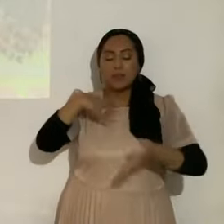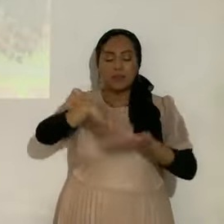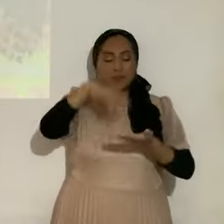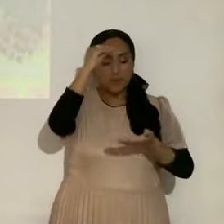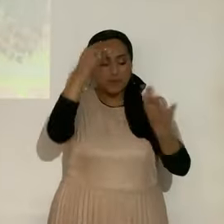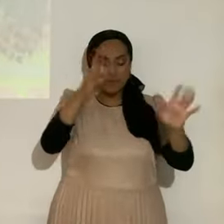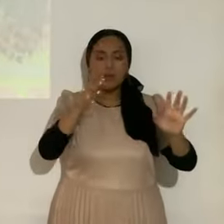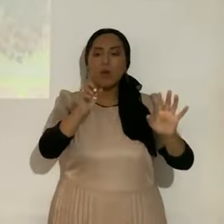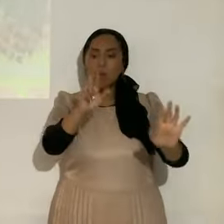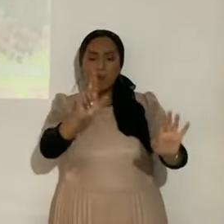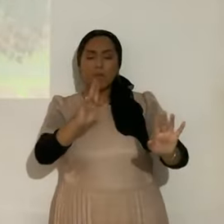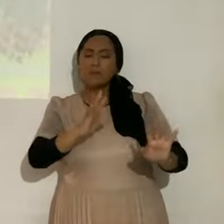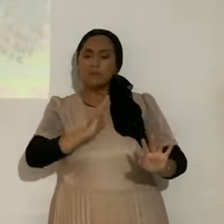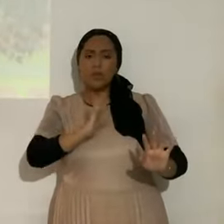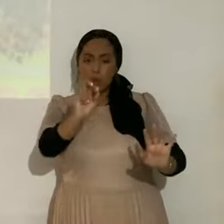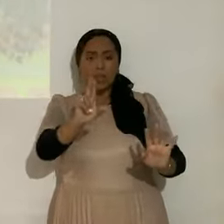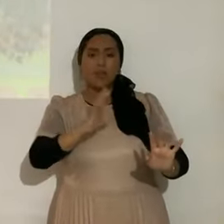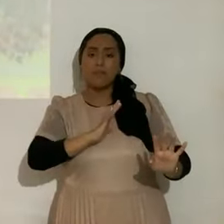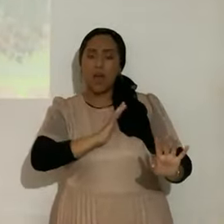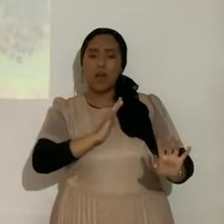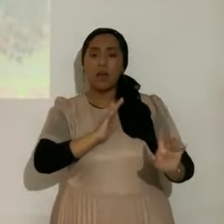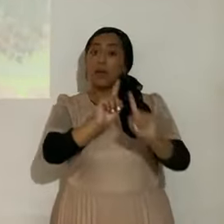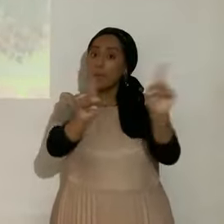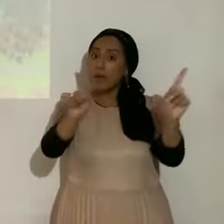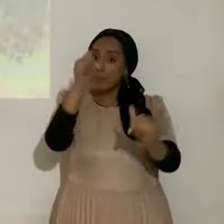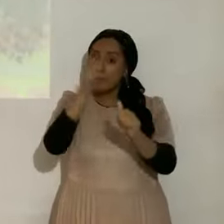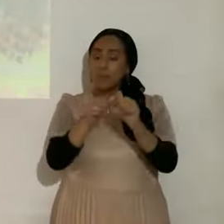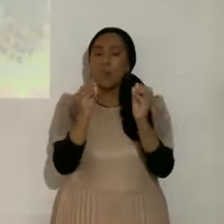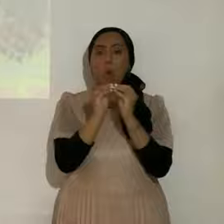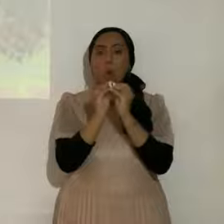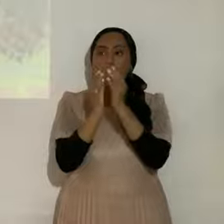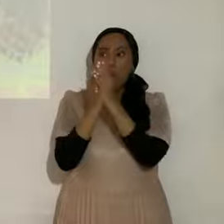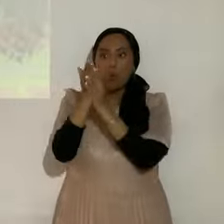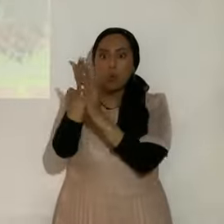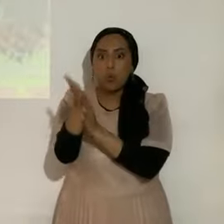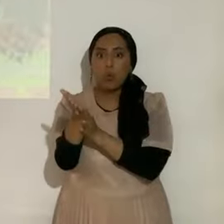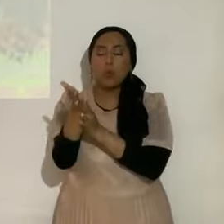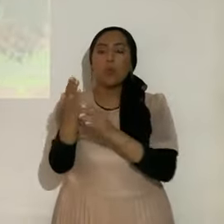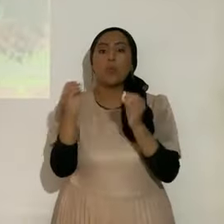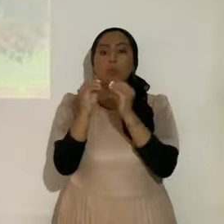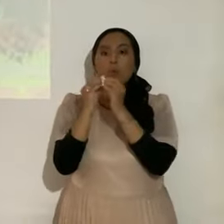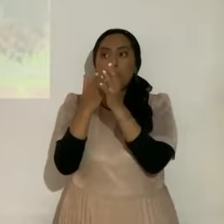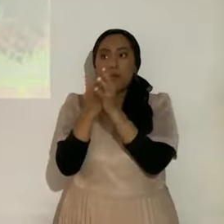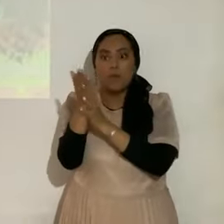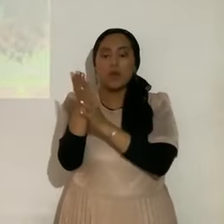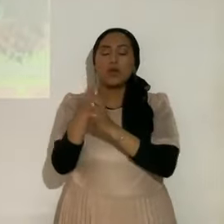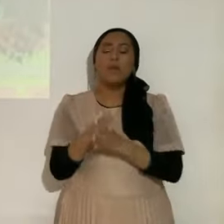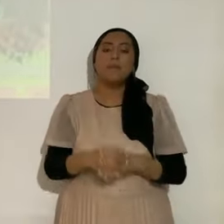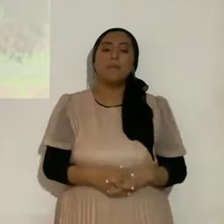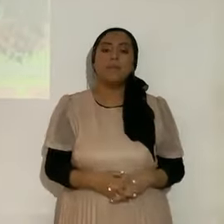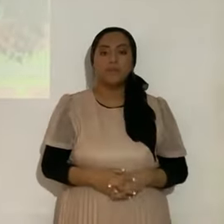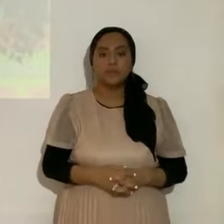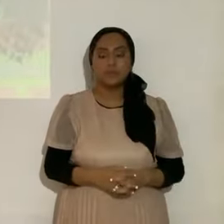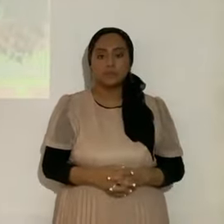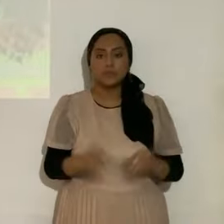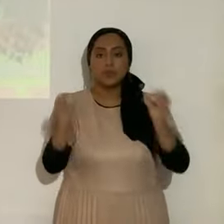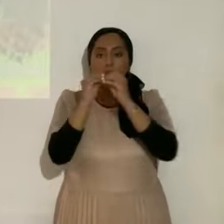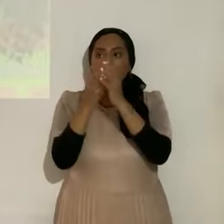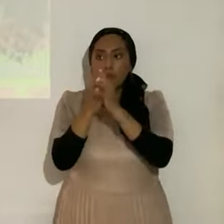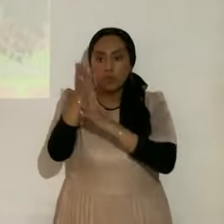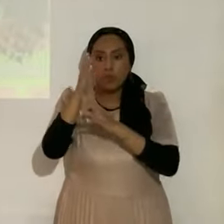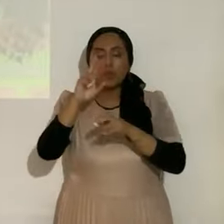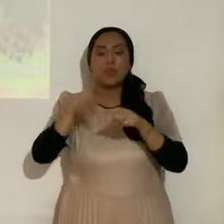aprendí, bueno, está bien. Pero tengamos en cuenta que va más allá, ¿sí? Va más allá de lo espiritual. Va más allá